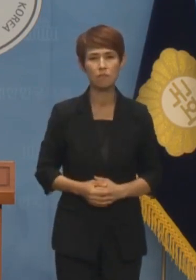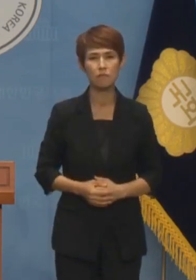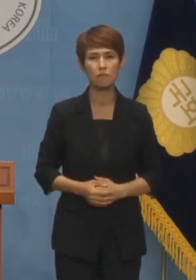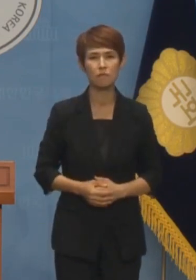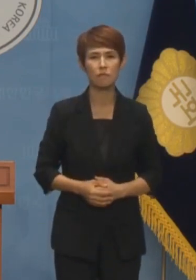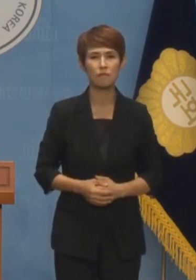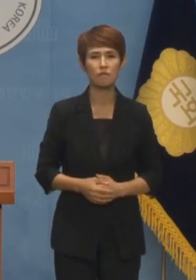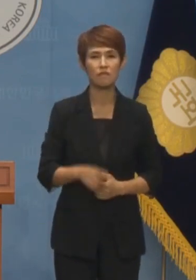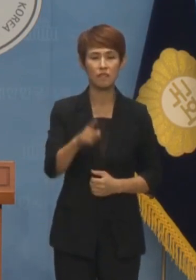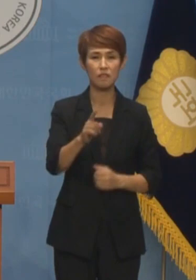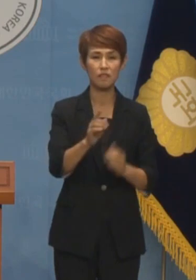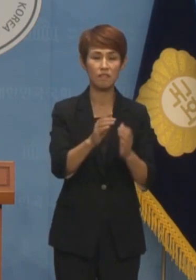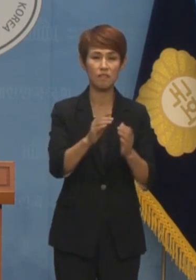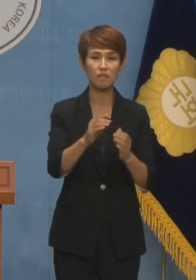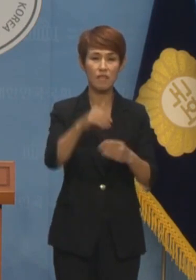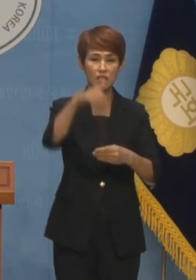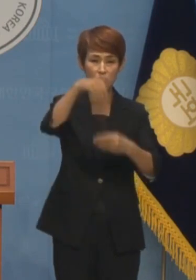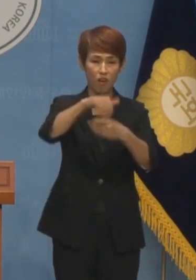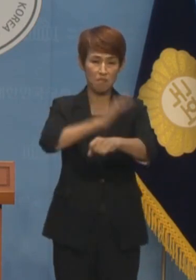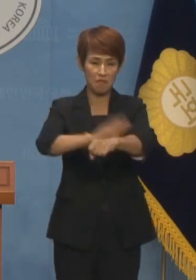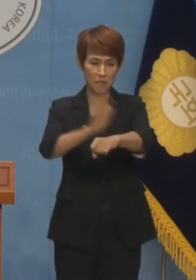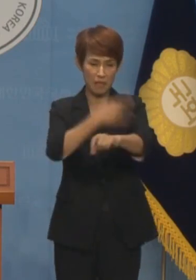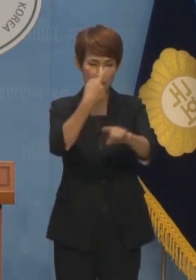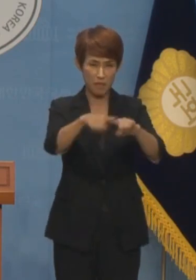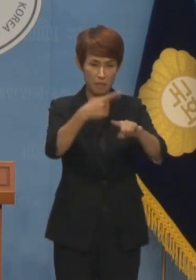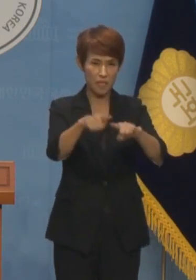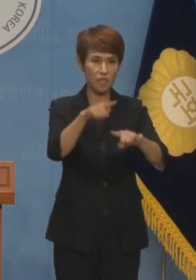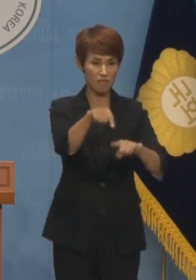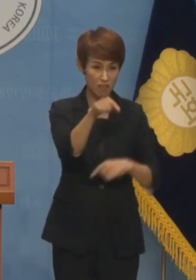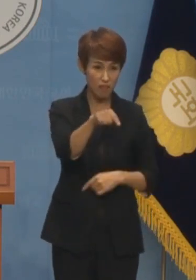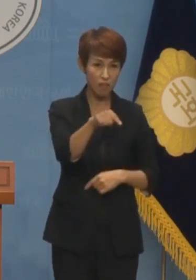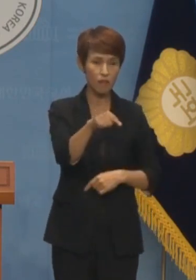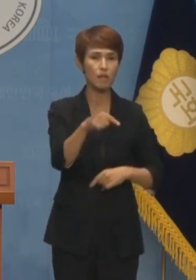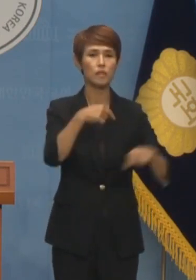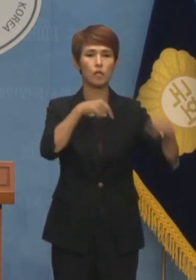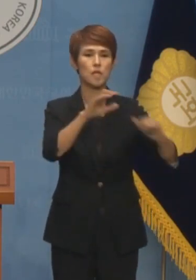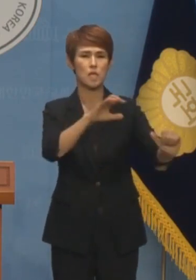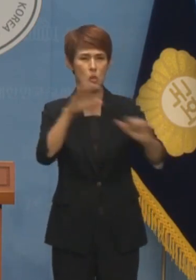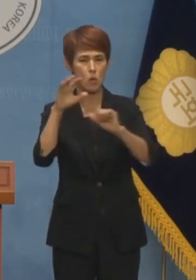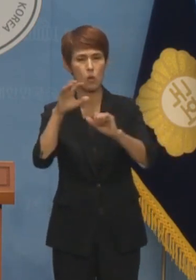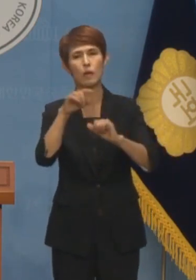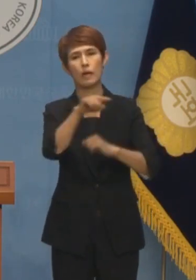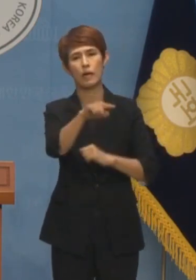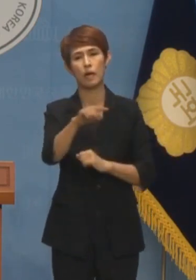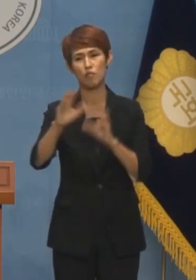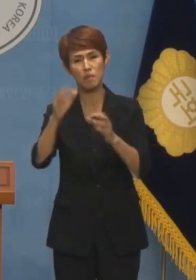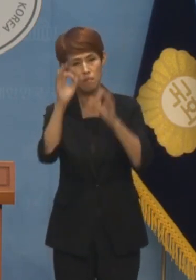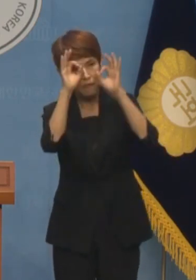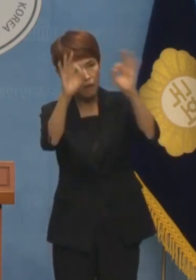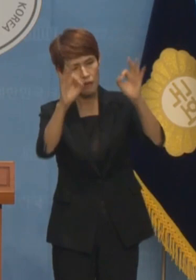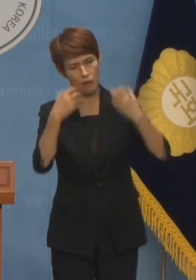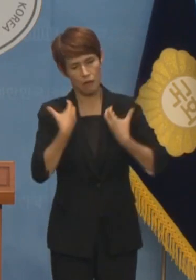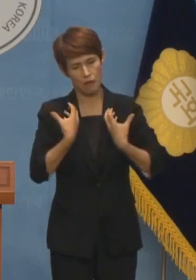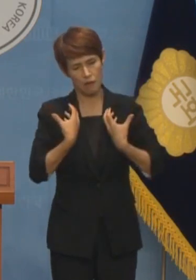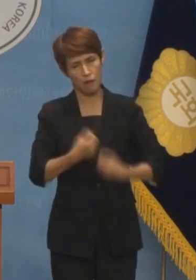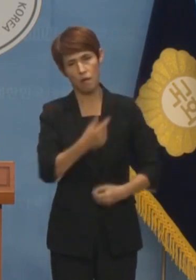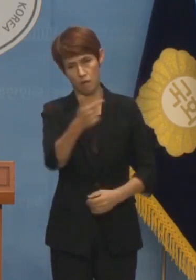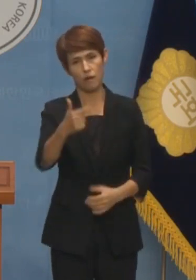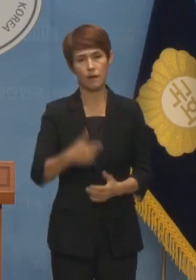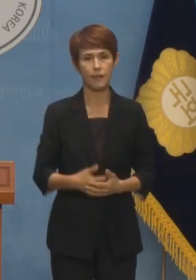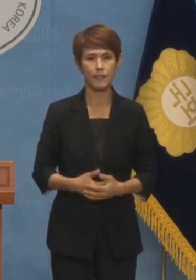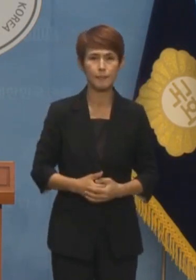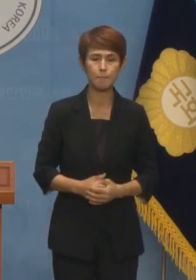총선 백서조차 정치적으로 이용하는 도구에 그치지 않아 국민에게 더 큰 실망감만 안겨주고